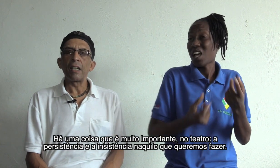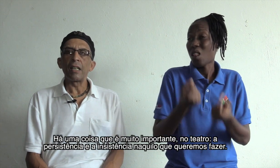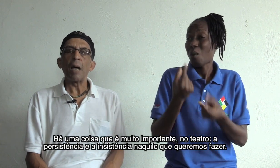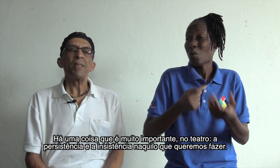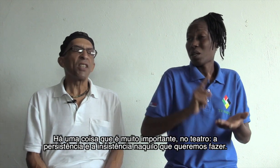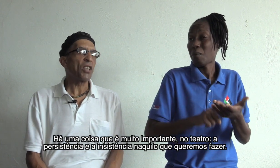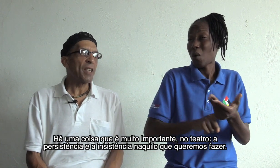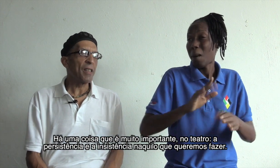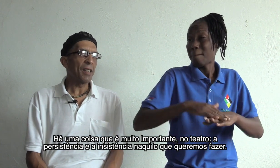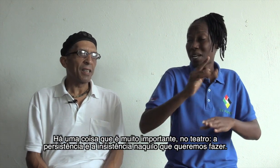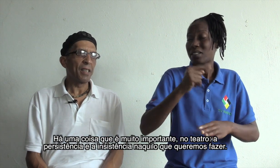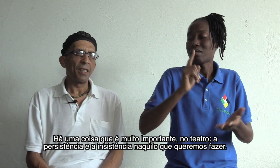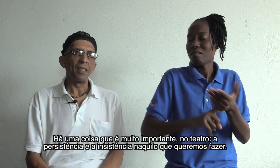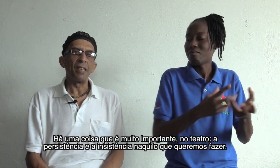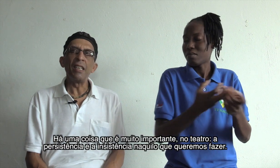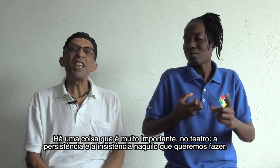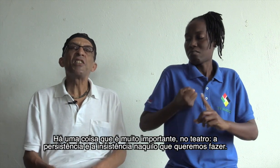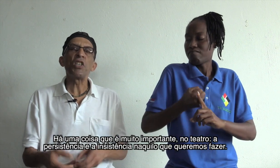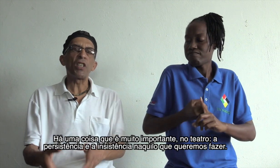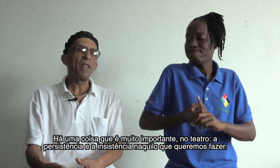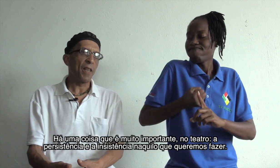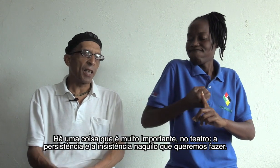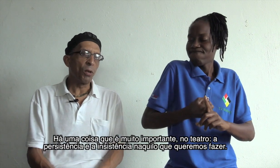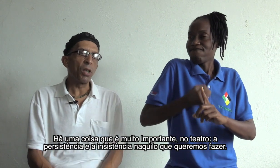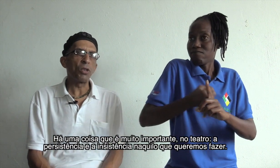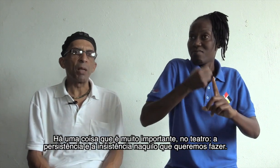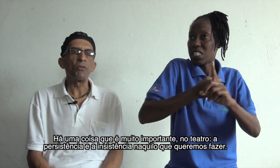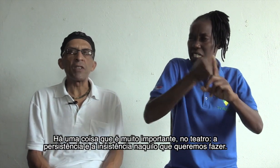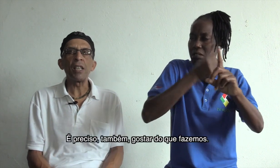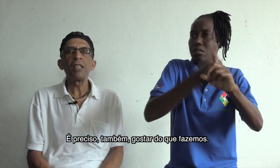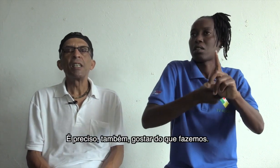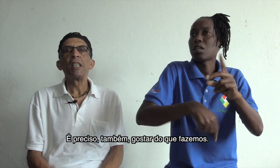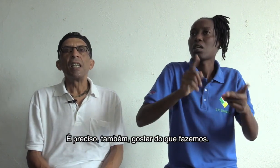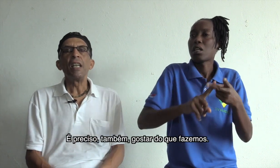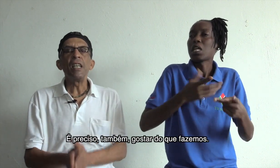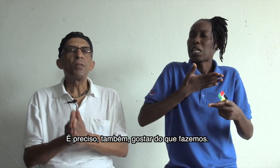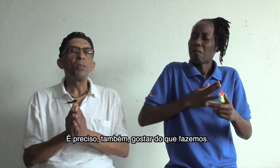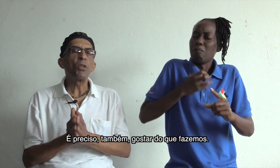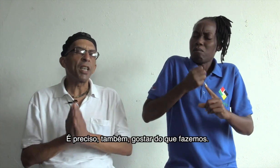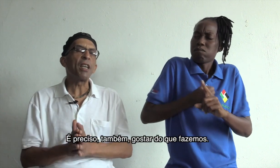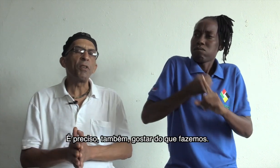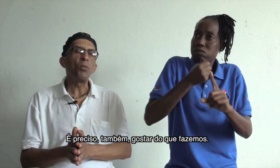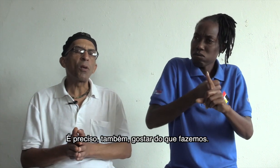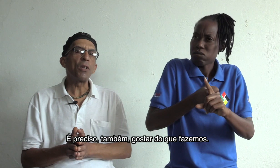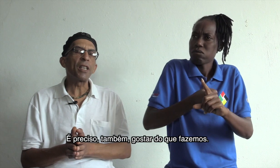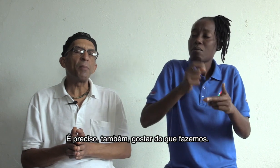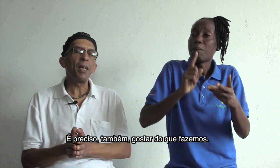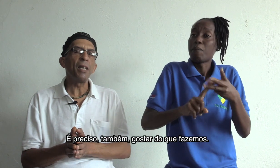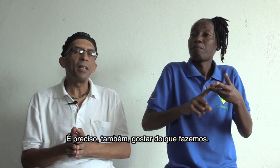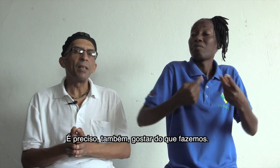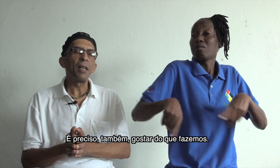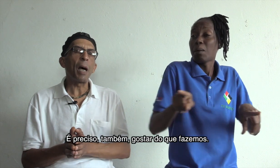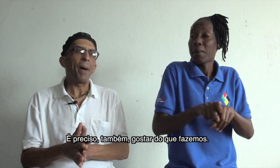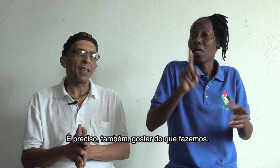a persistência e a insistência naquilo que nós queremos fazer. E depois tem que haver uma coisa